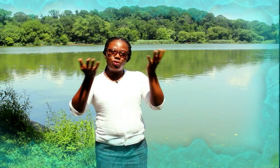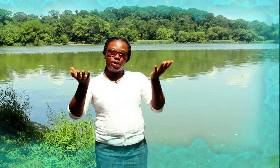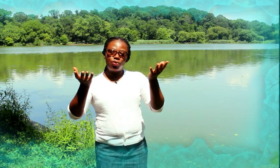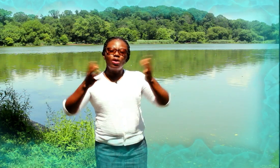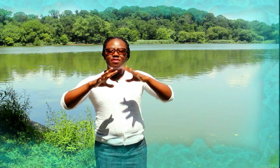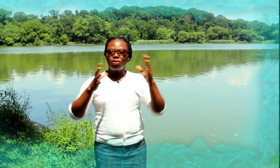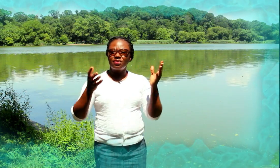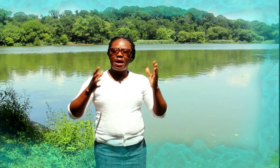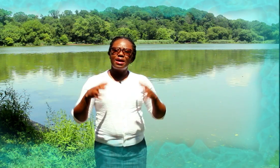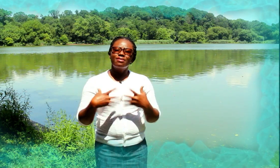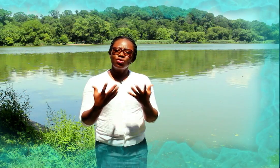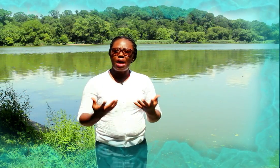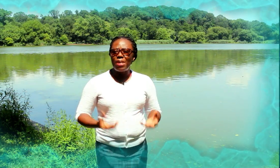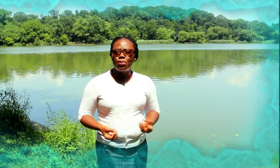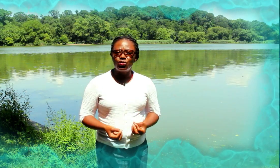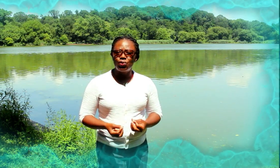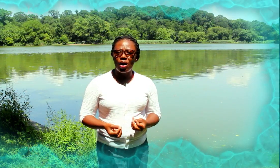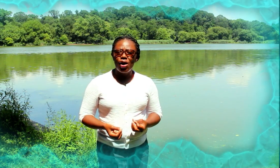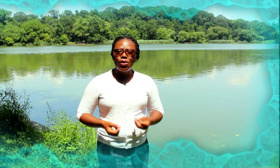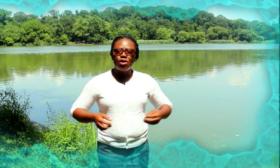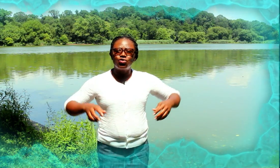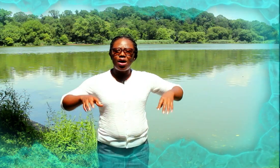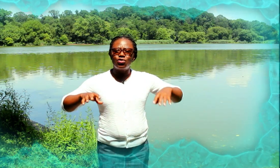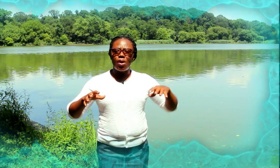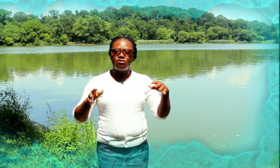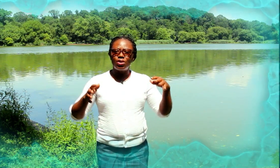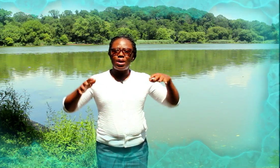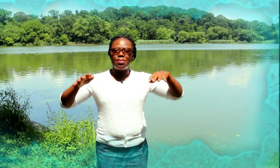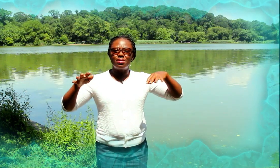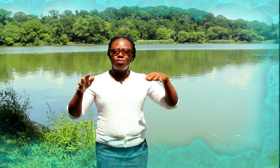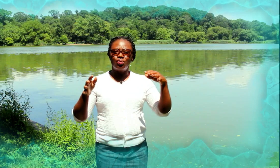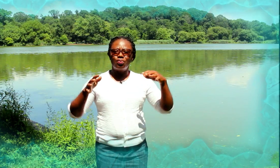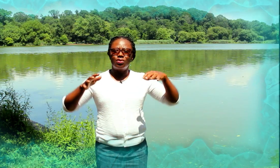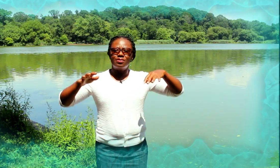C'était verset nou pour journée. Que bon Dieu bénisse nous. À la prochaine.